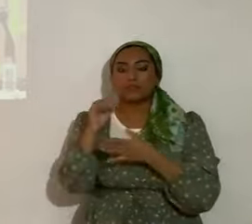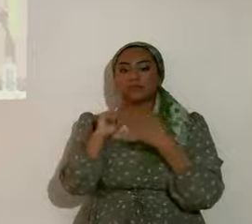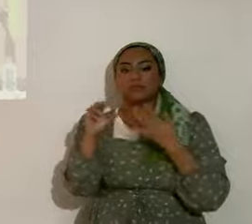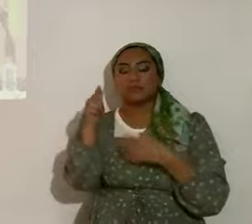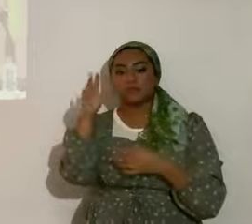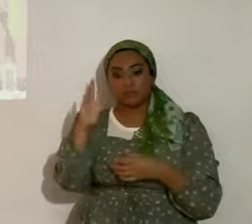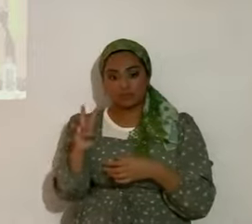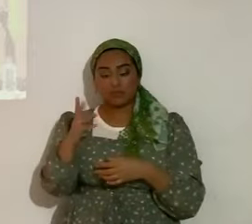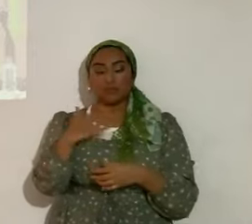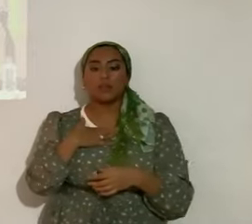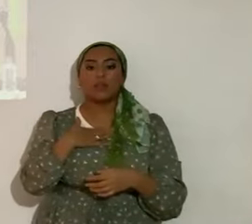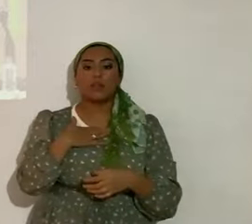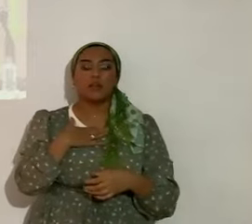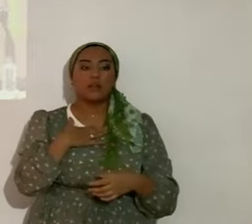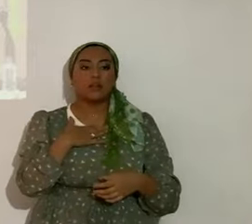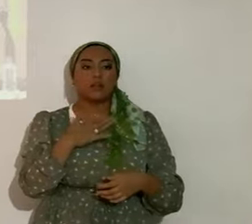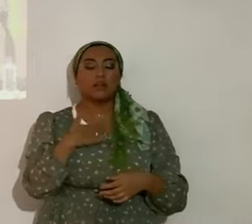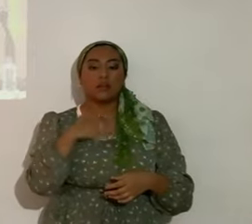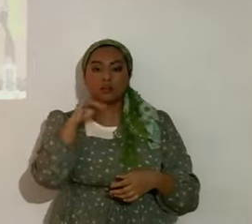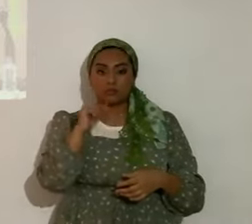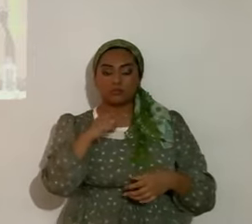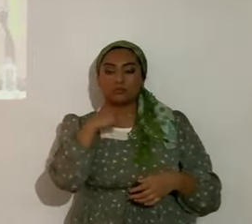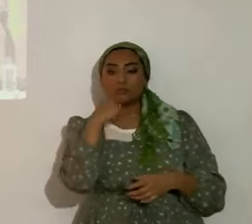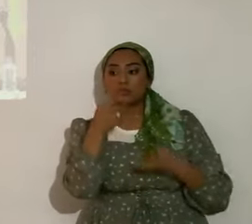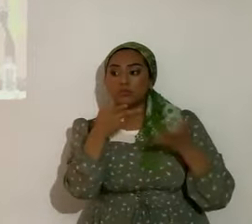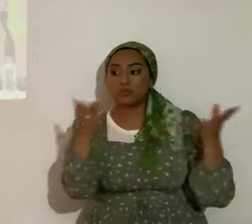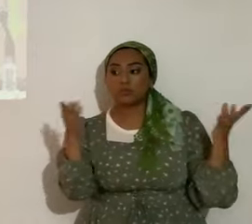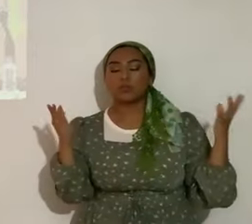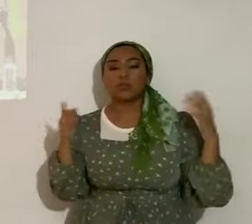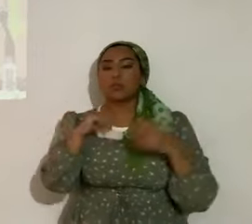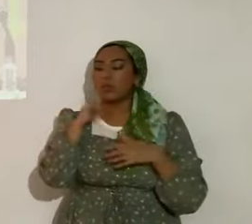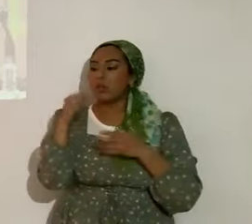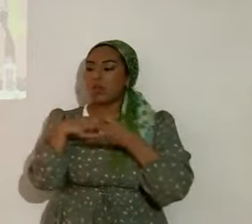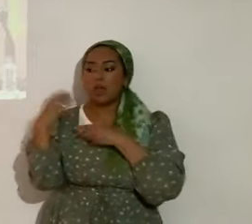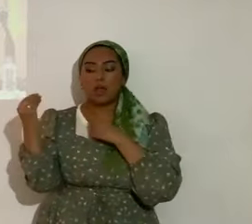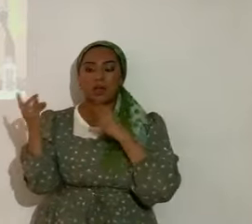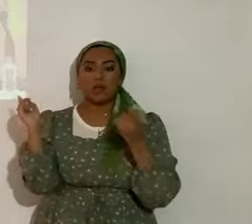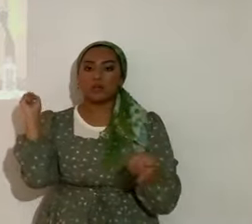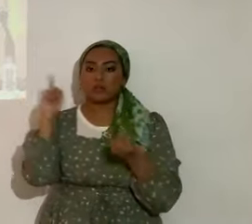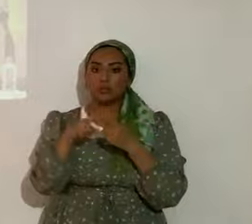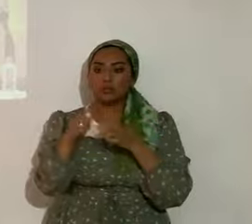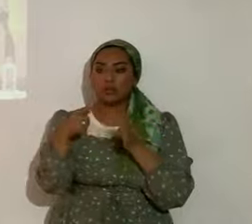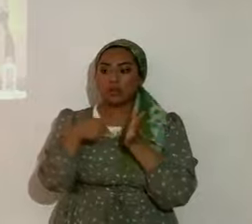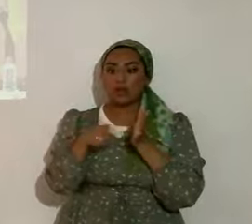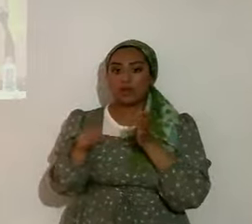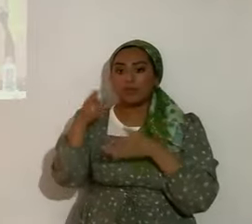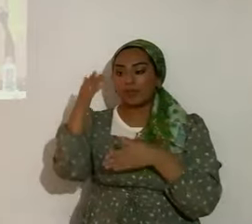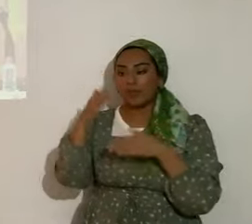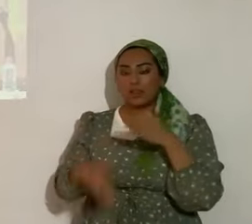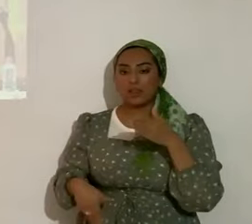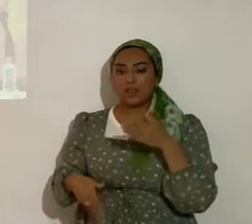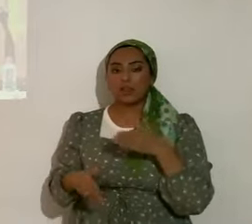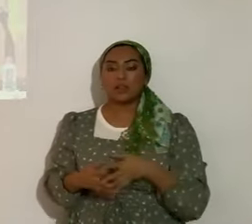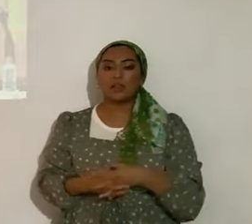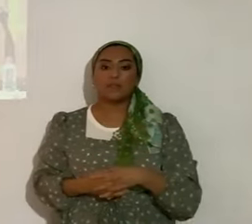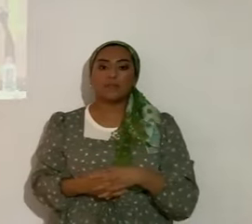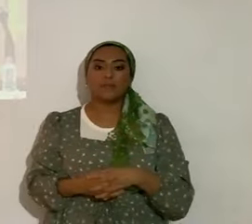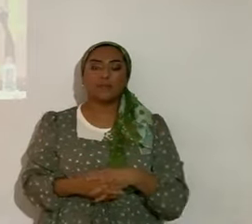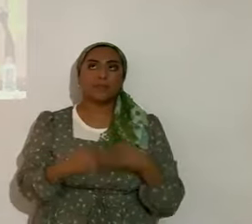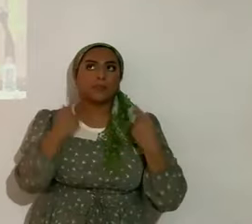26. De cierto te digo que no saldrás de allí hasta que pagues el último cuadrante. A ver,